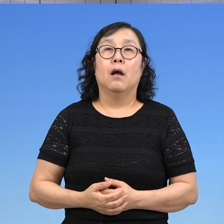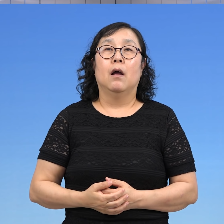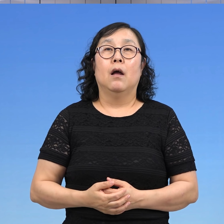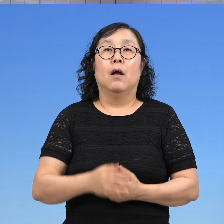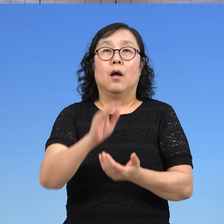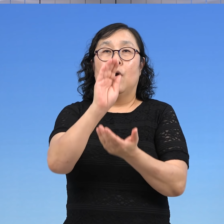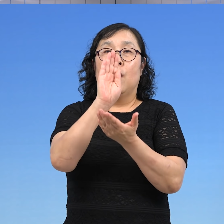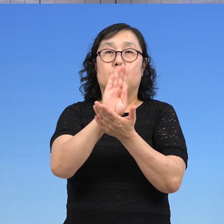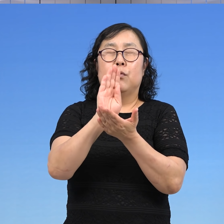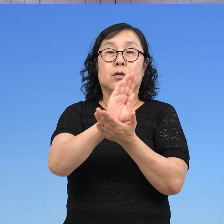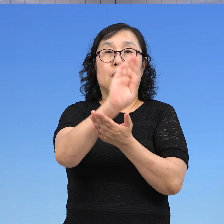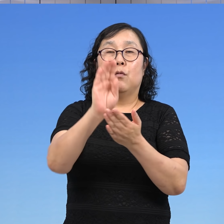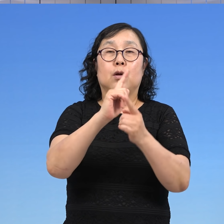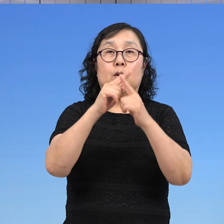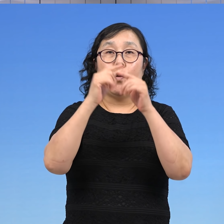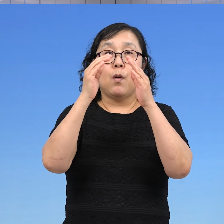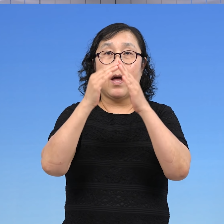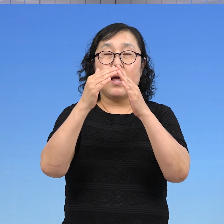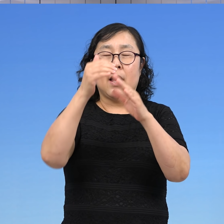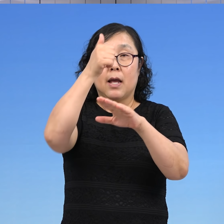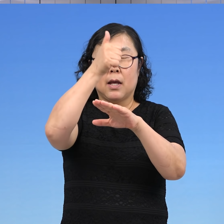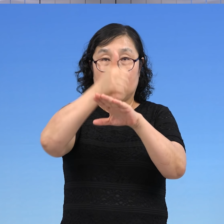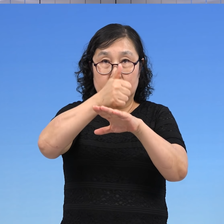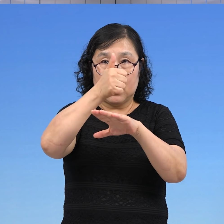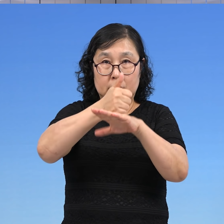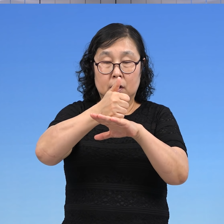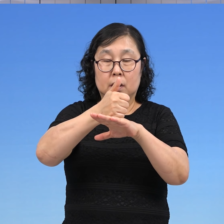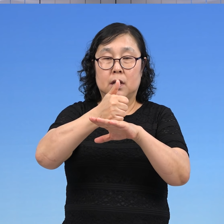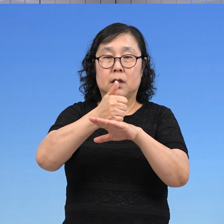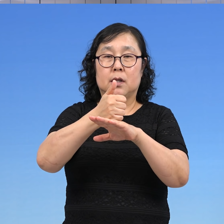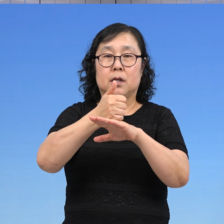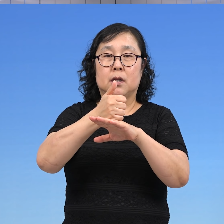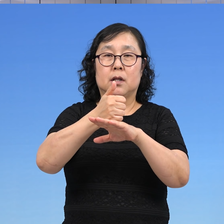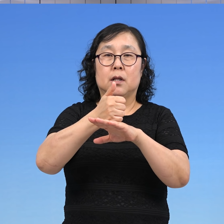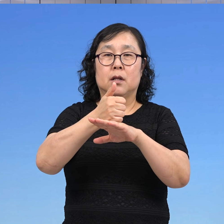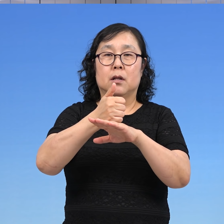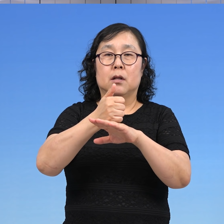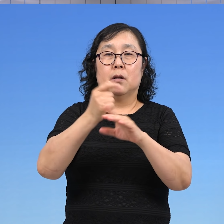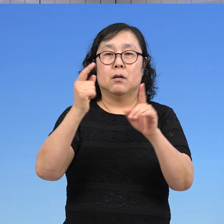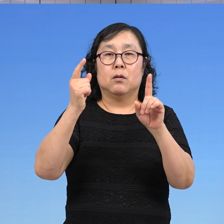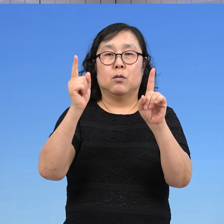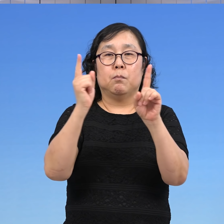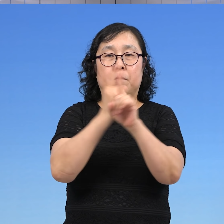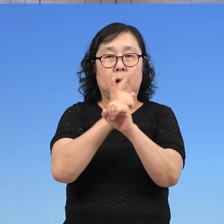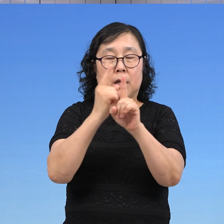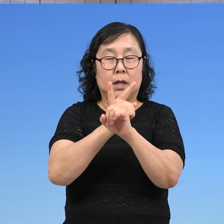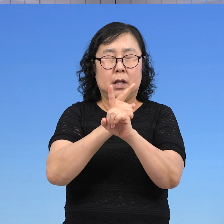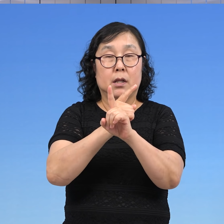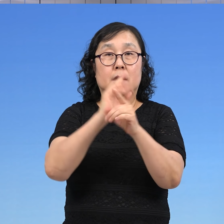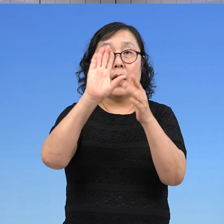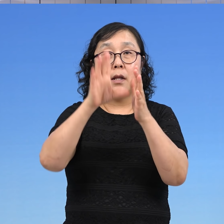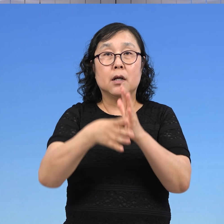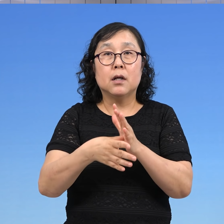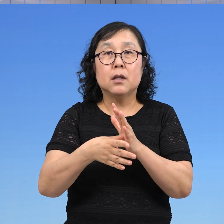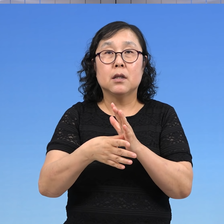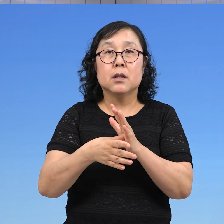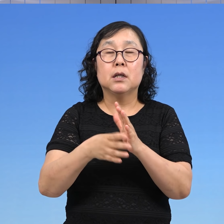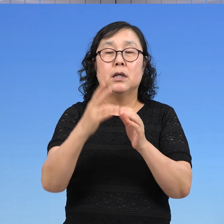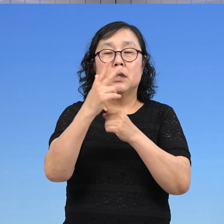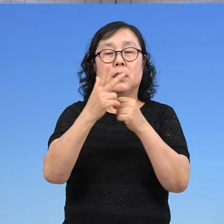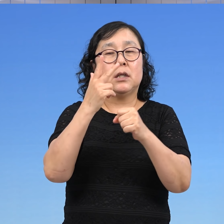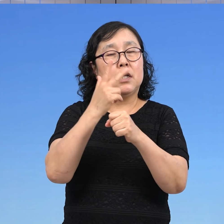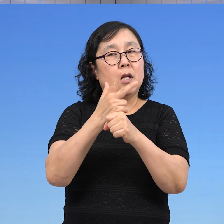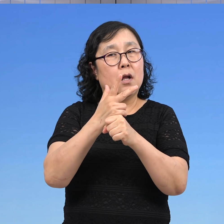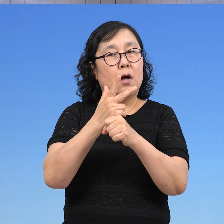분당우리교회 에 결정적인 분기점은 요 7 년 4회 거라고 제가 풀러신학교 에 나서 1년 공부하고